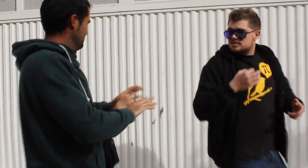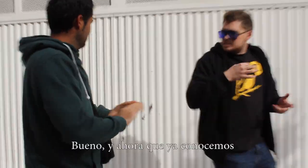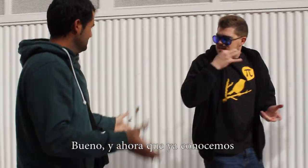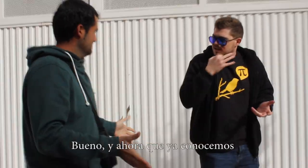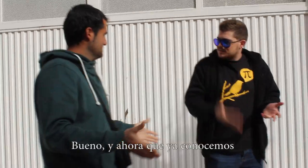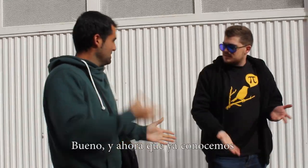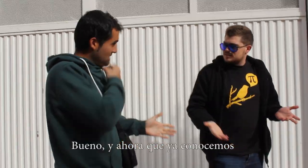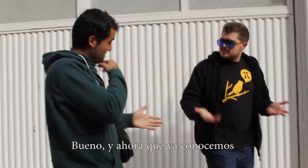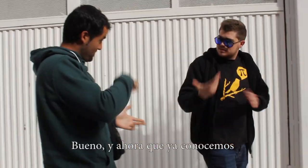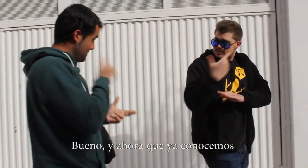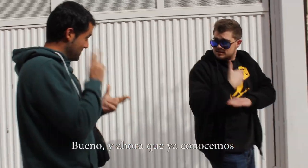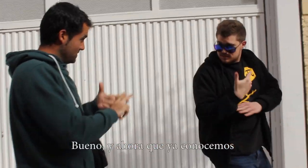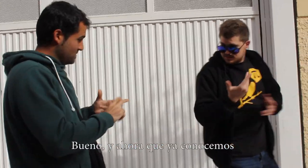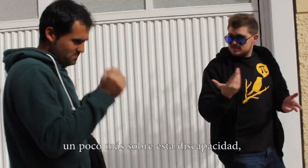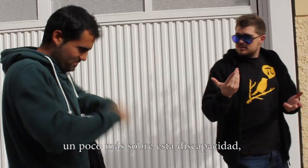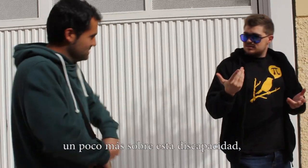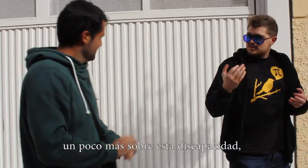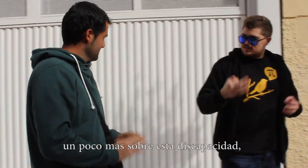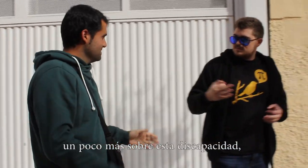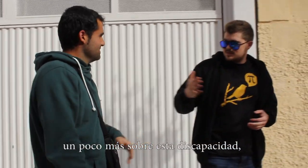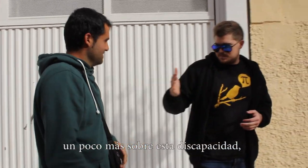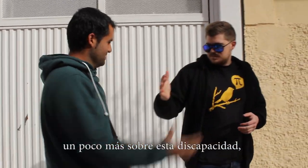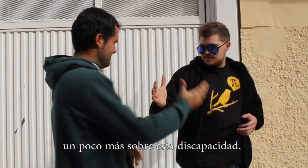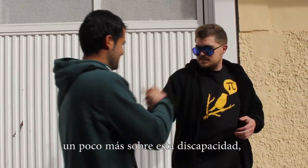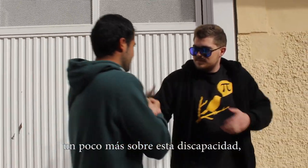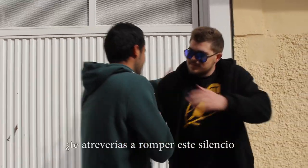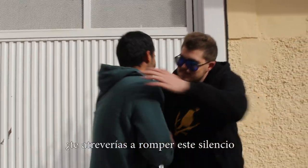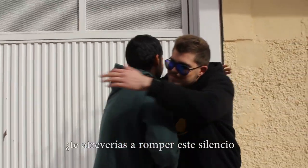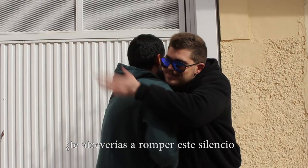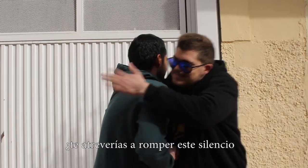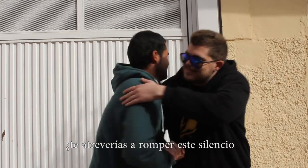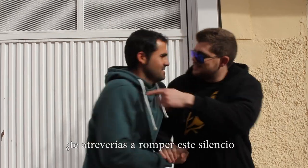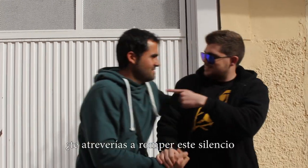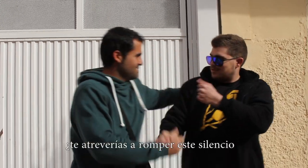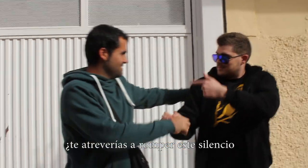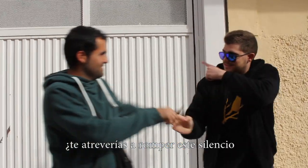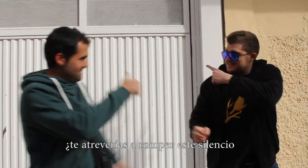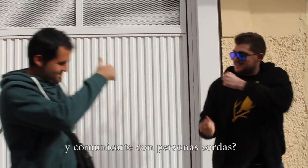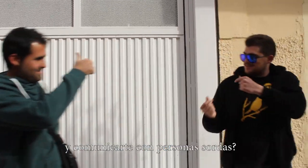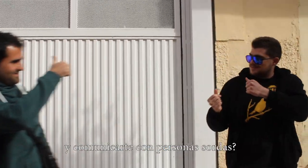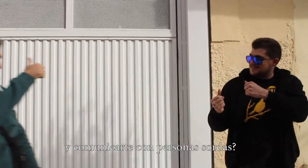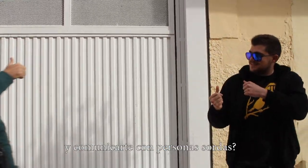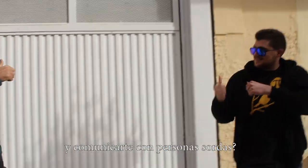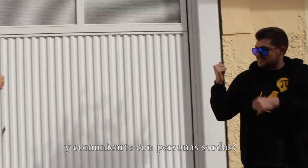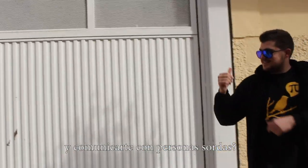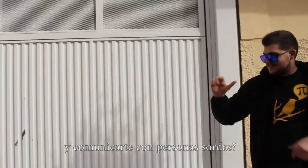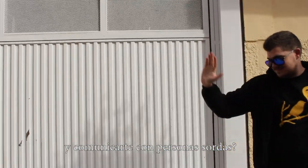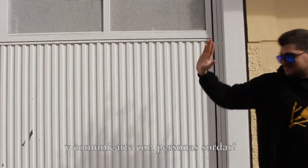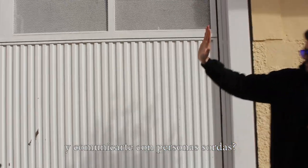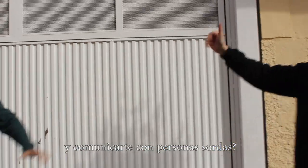Bueno, y ahora que ya conocemos un poco más sobre esta discapacidad, ¿te atreverías a romper este silencio y comunicarte con personas sordas?